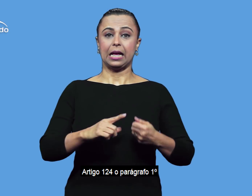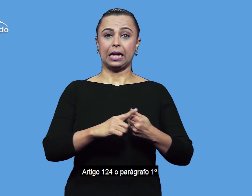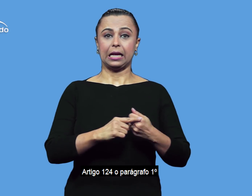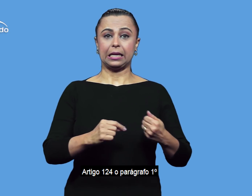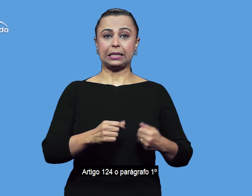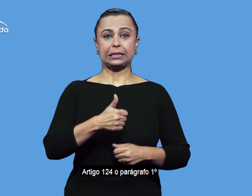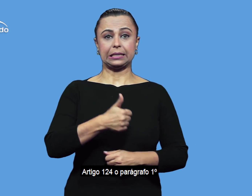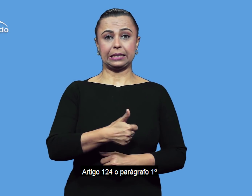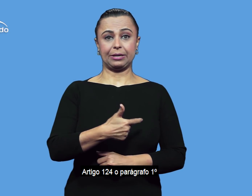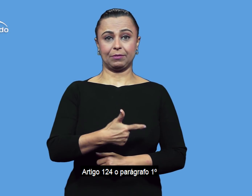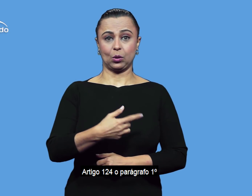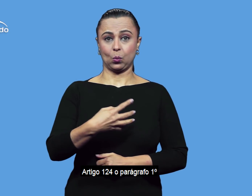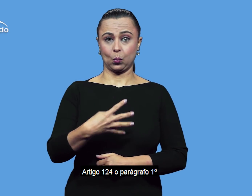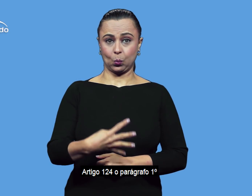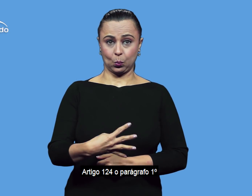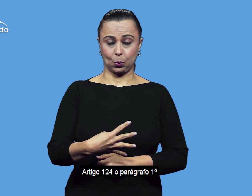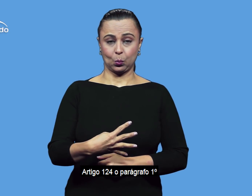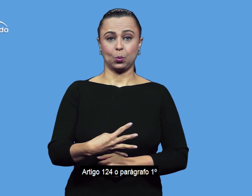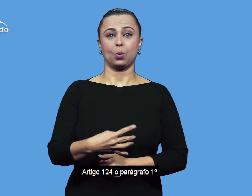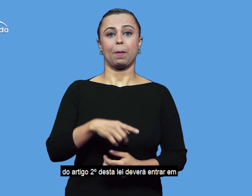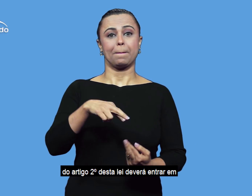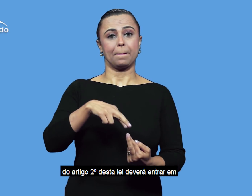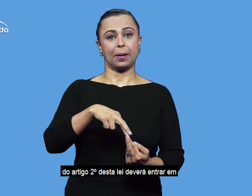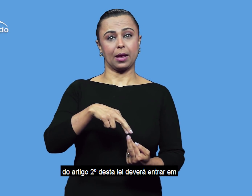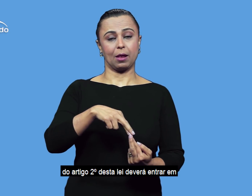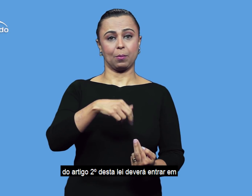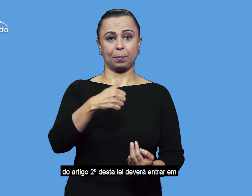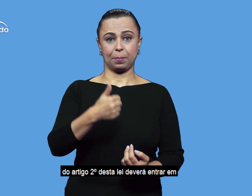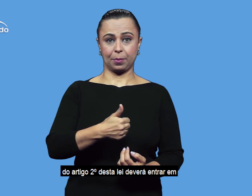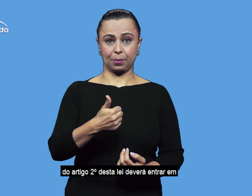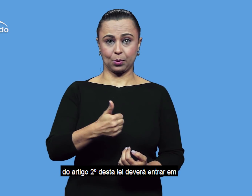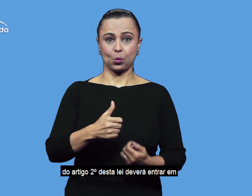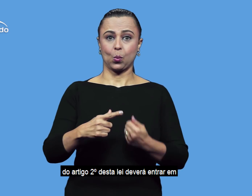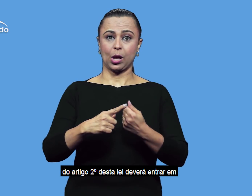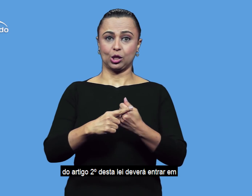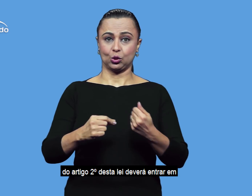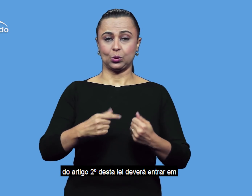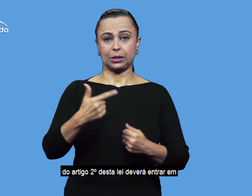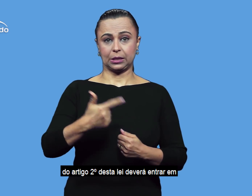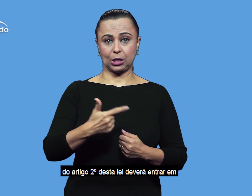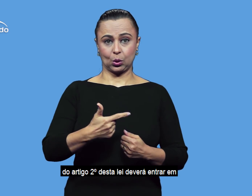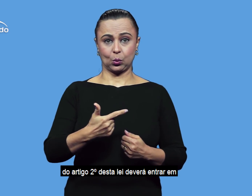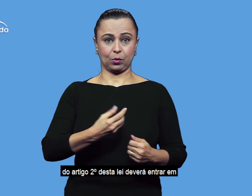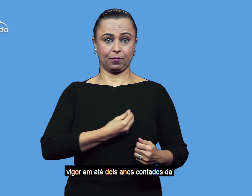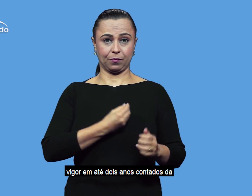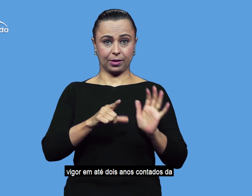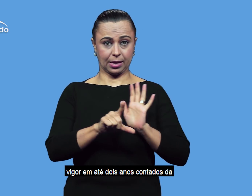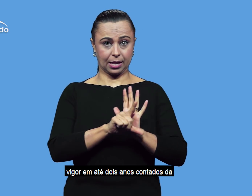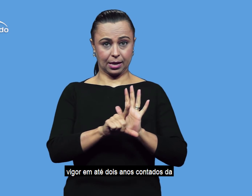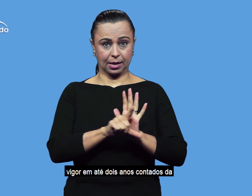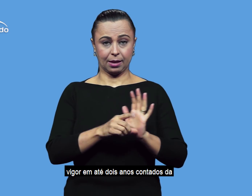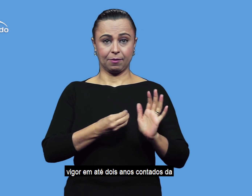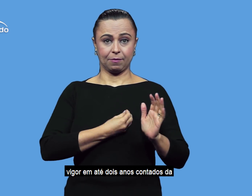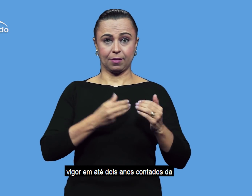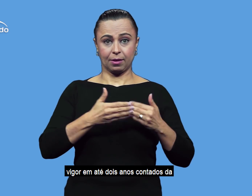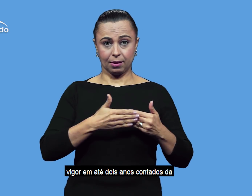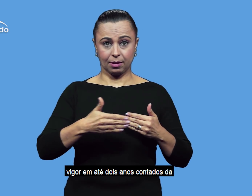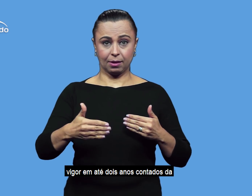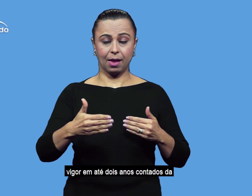o parágrafo 1º do artigo 2º desta lei deverá entrar em vigor em até dois anos contados